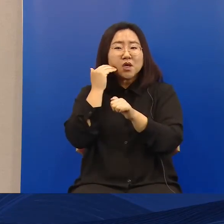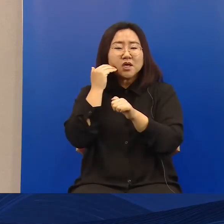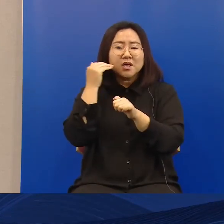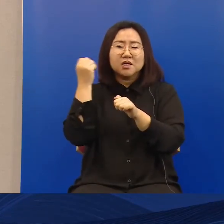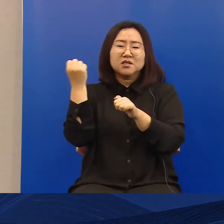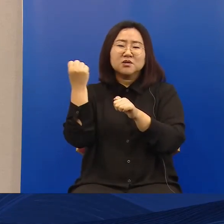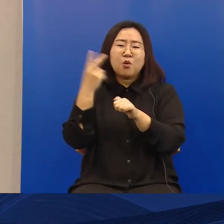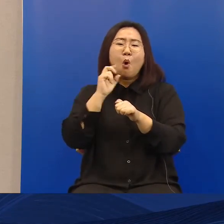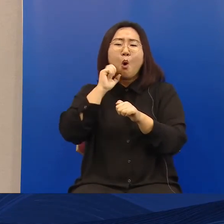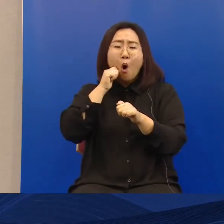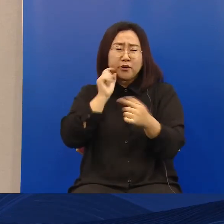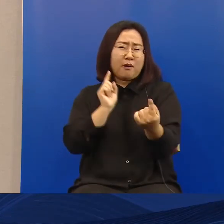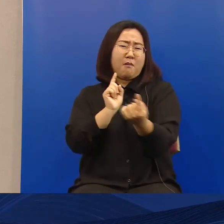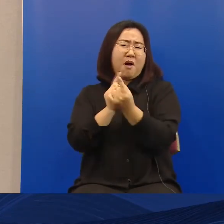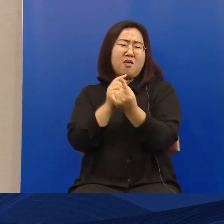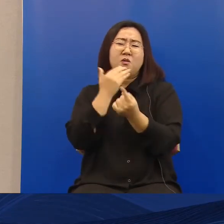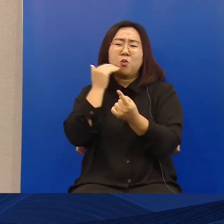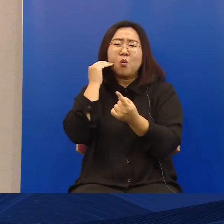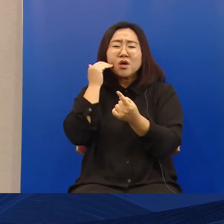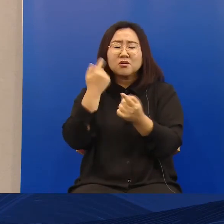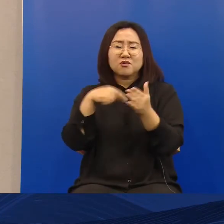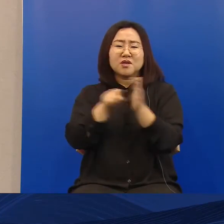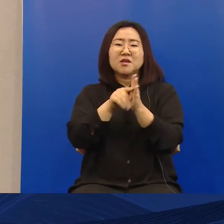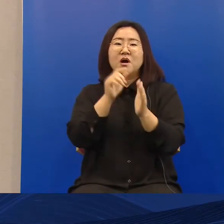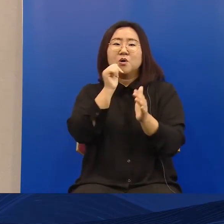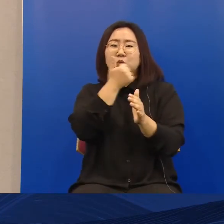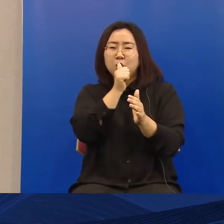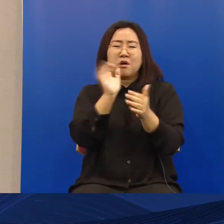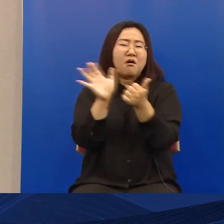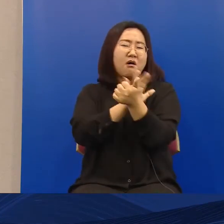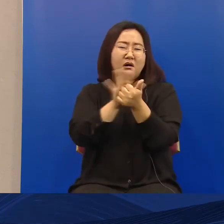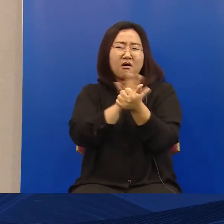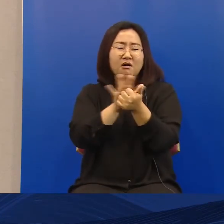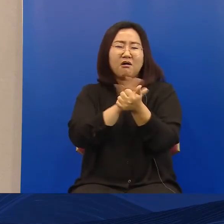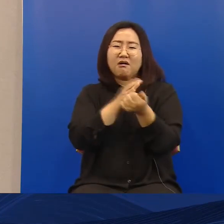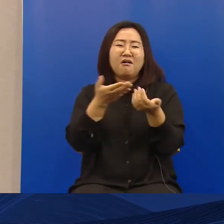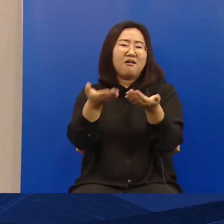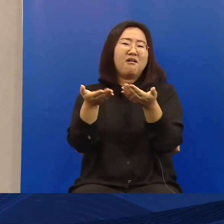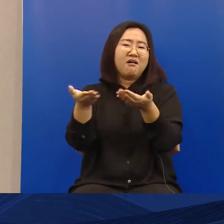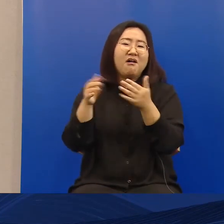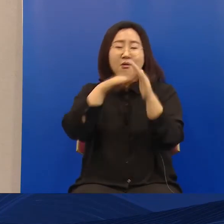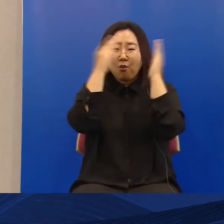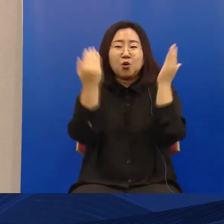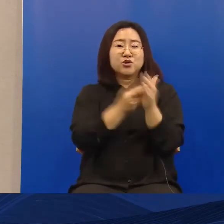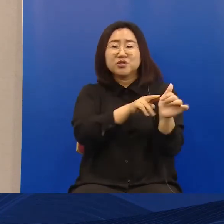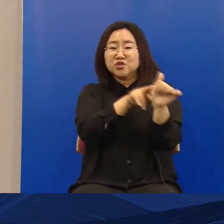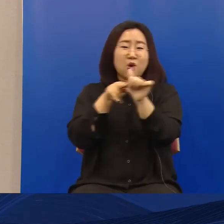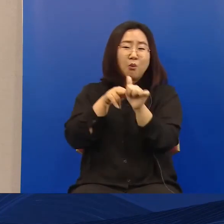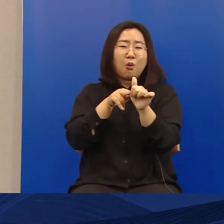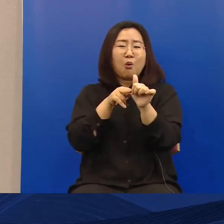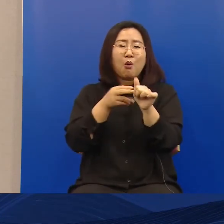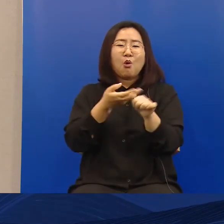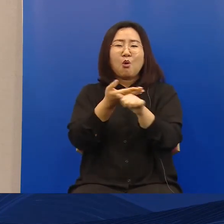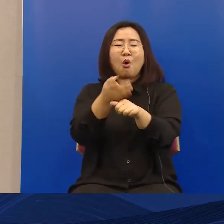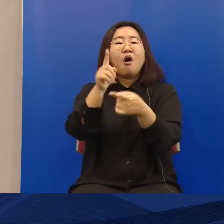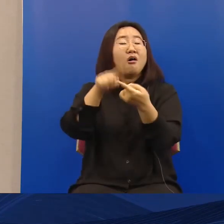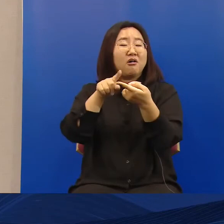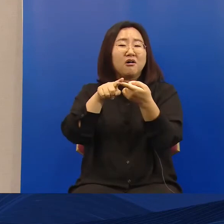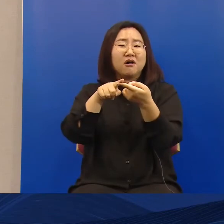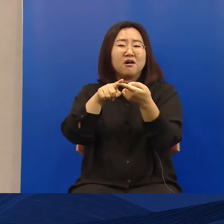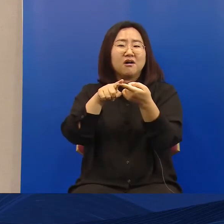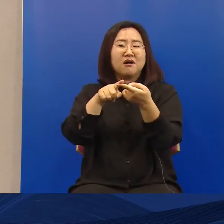난민 농인에게까지 이 수어 통역 서비스로 충실하게 모든 정보들을 제공한다는 그